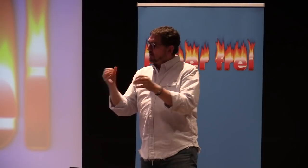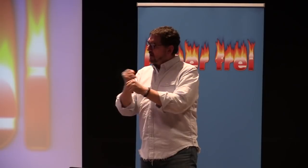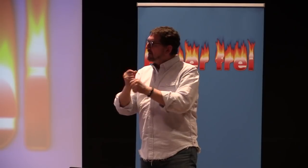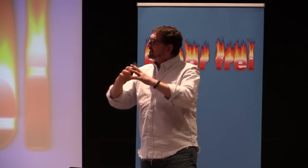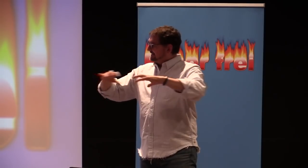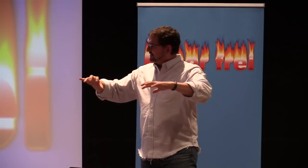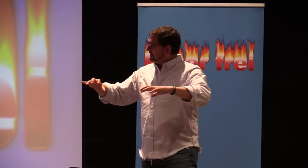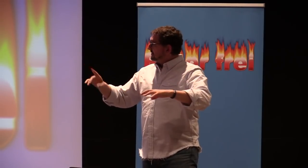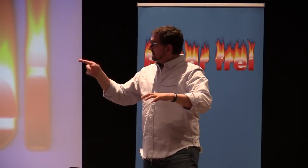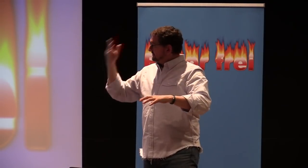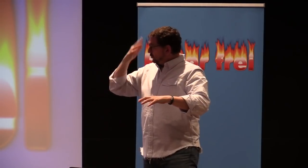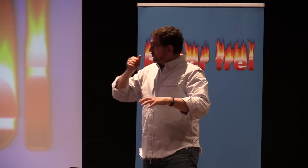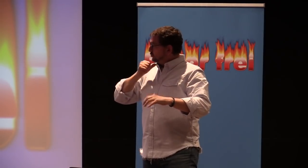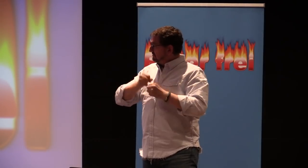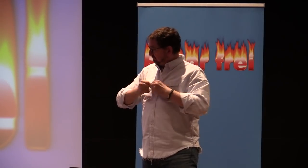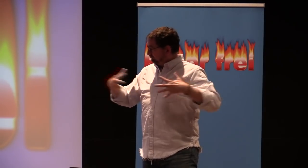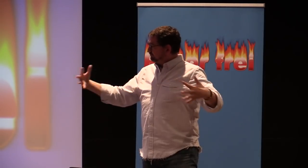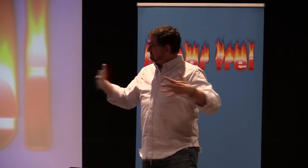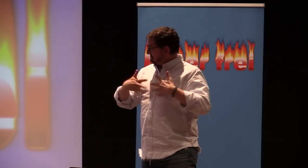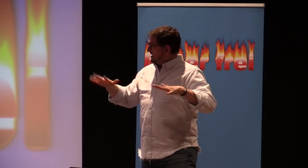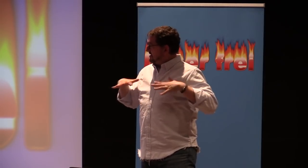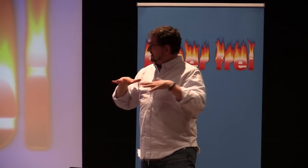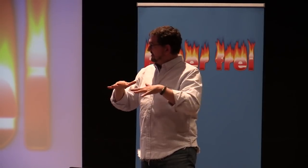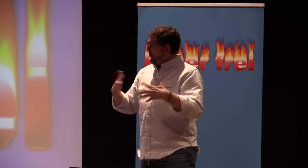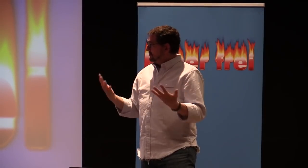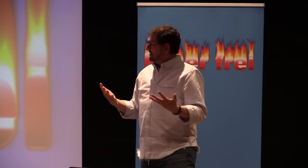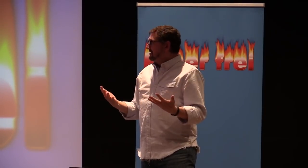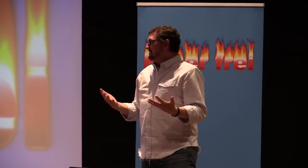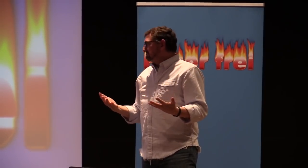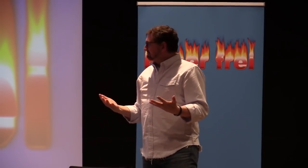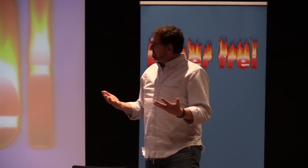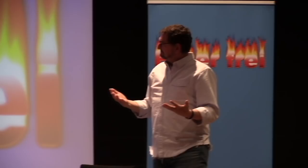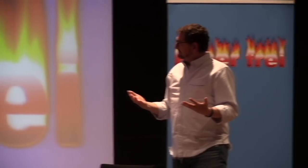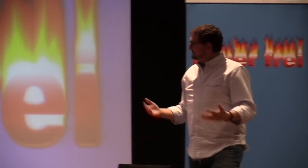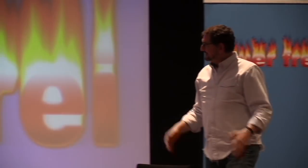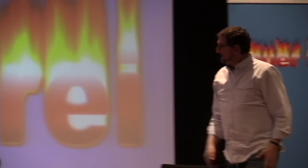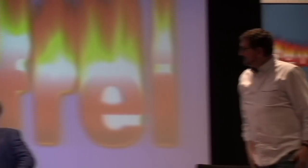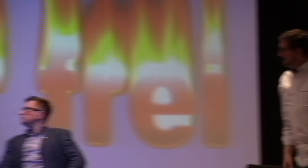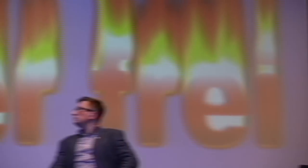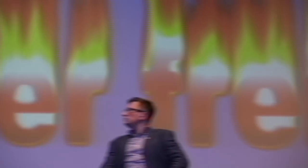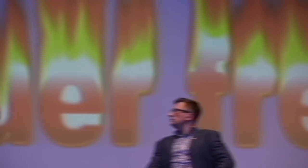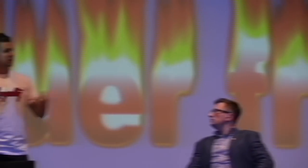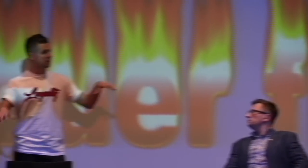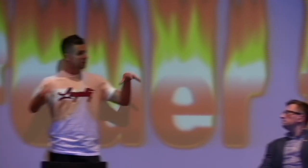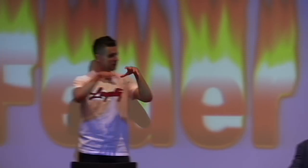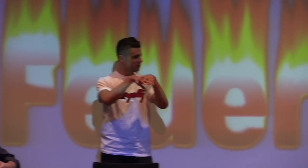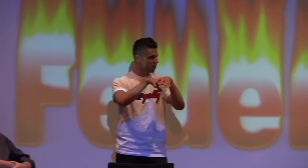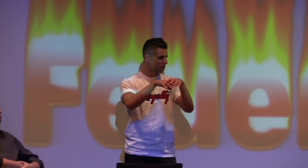Du sagst jetzt gerade, dass es dir wichtig wäre, dass die beiden Verbände auf jeden Fall auch in gemeinsamen Projekten zusammen auftreten. Glaubst du, dass dadurch